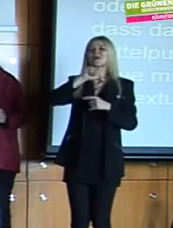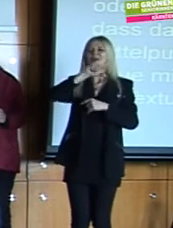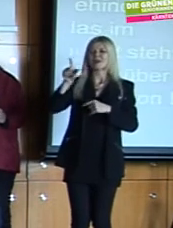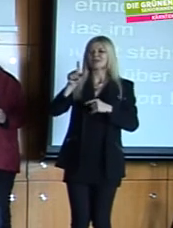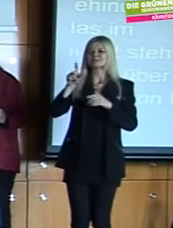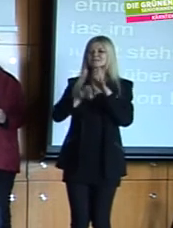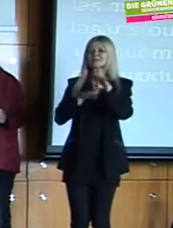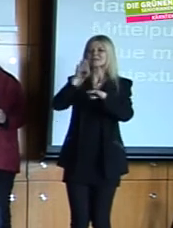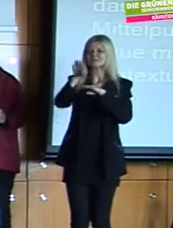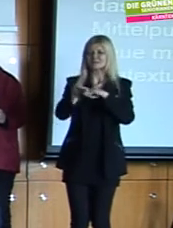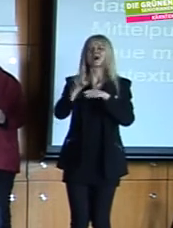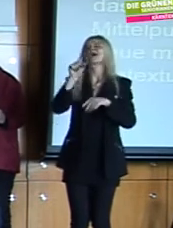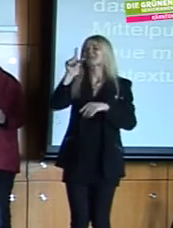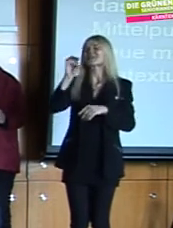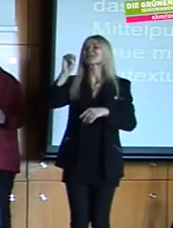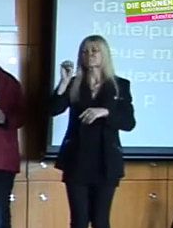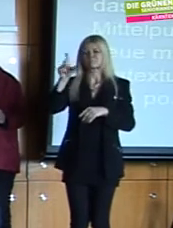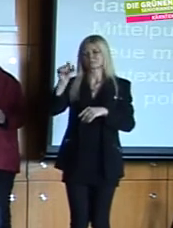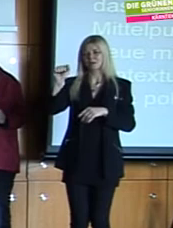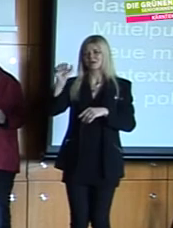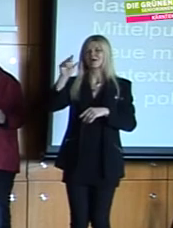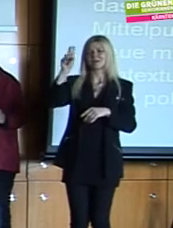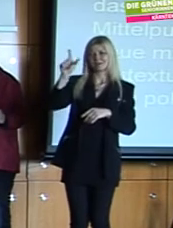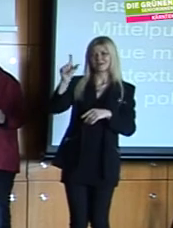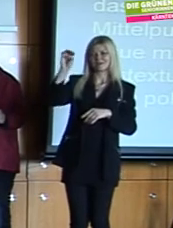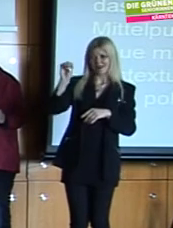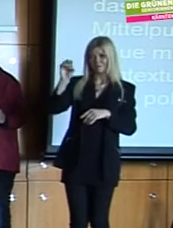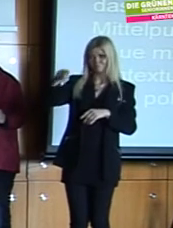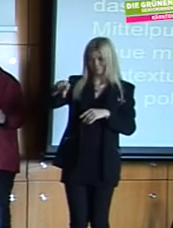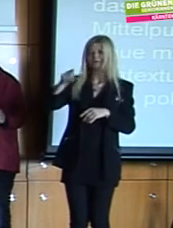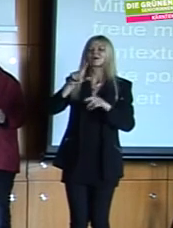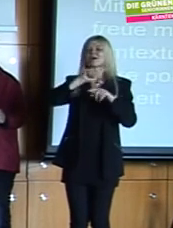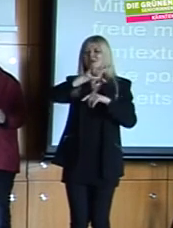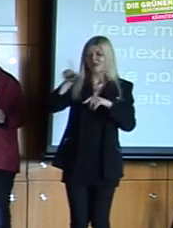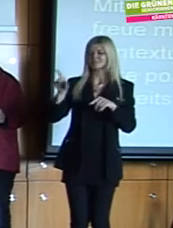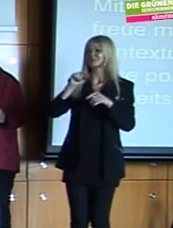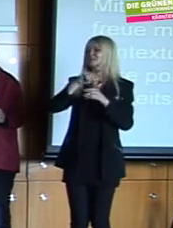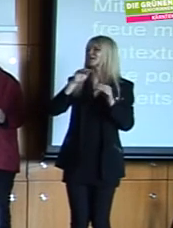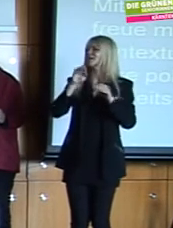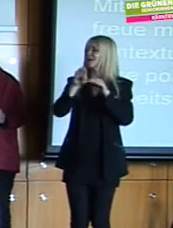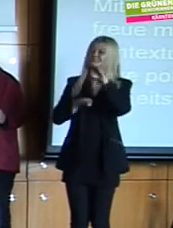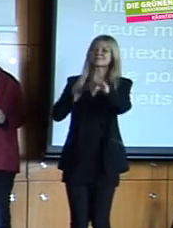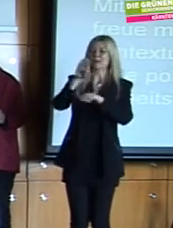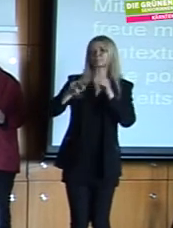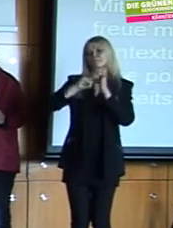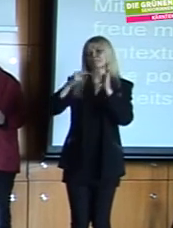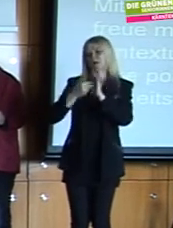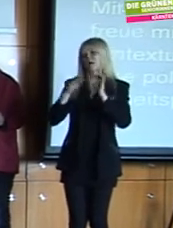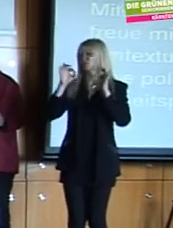des Behinderungsplanes in Kärnten machen. Ich denke, dass das vielleicht eine bessere Definition ist.